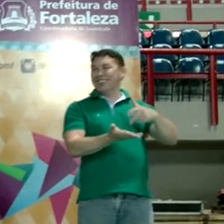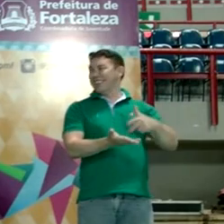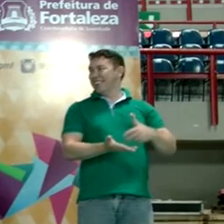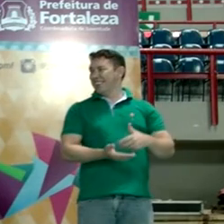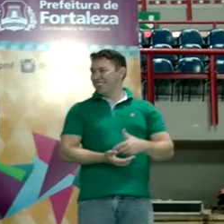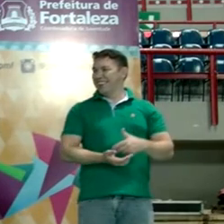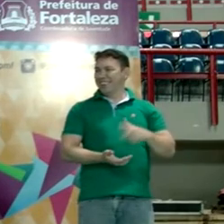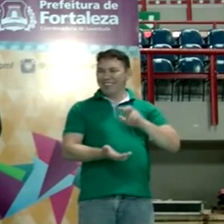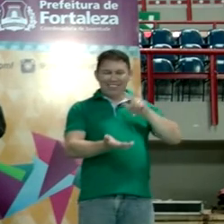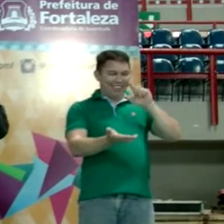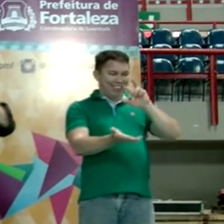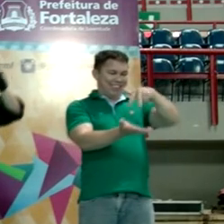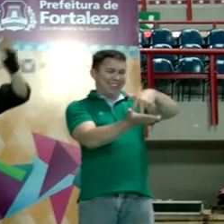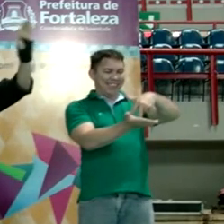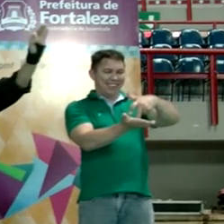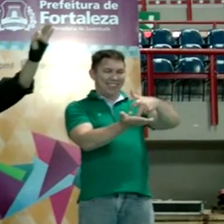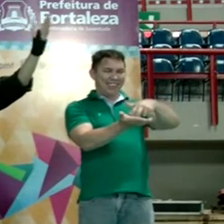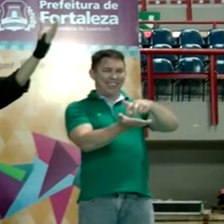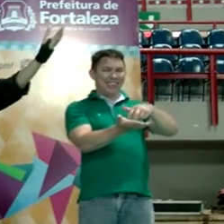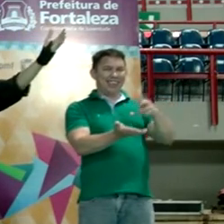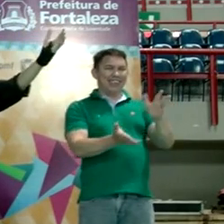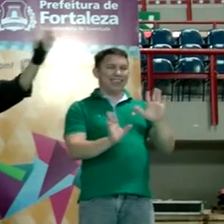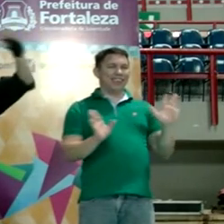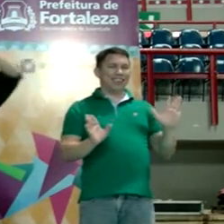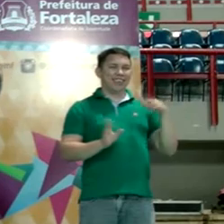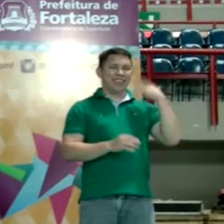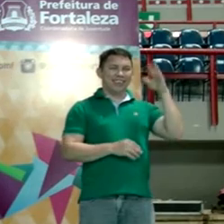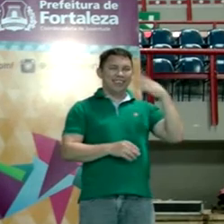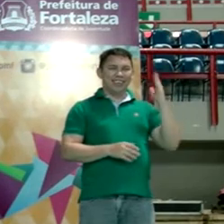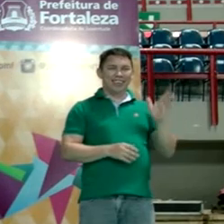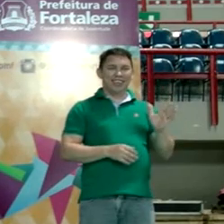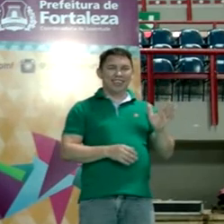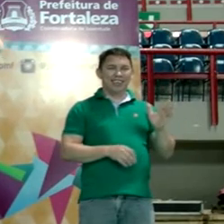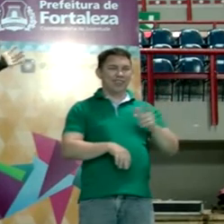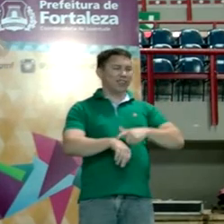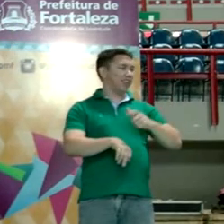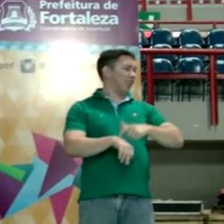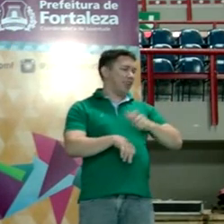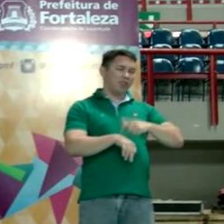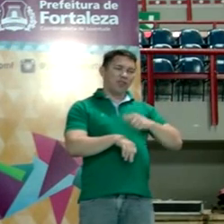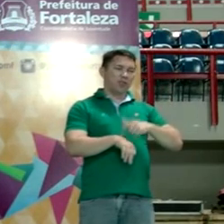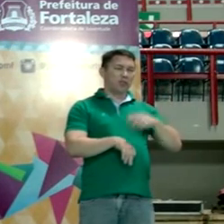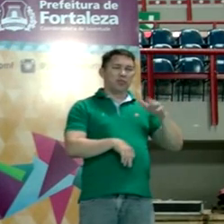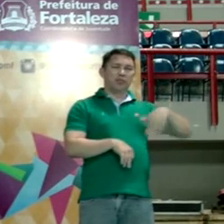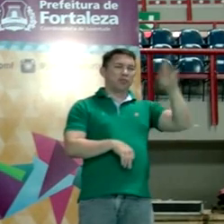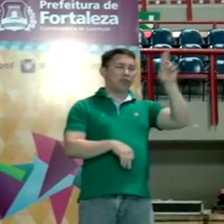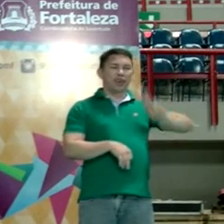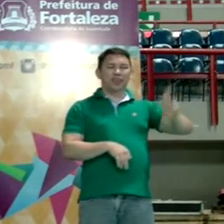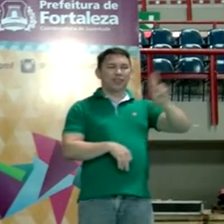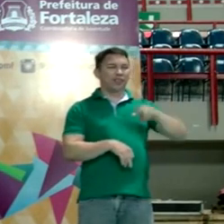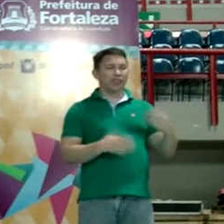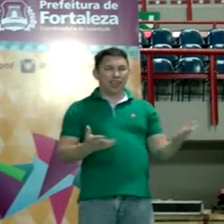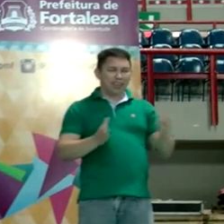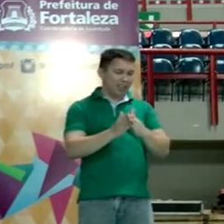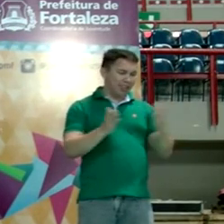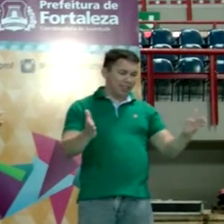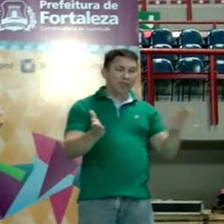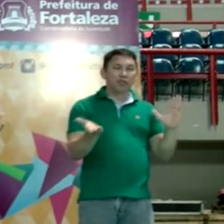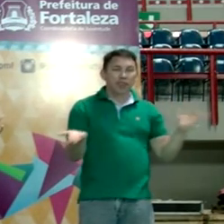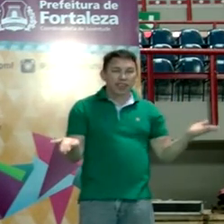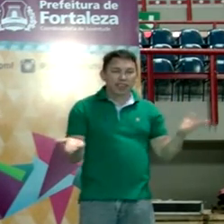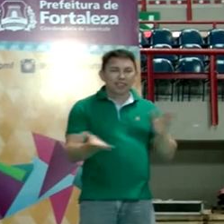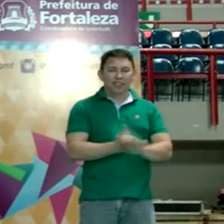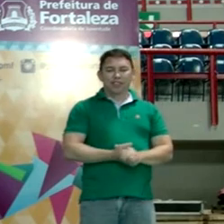Prepara. Não é não? Você não vai querer perder essa música, porque era a música da onda. Era a música da época. Não é